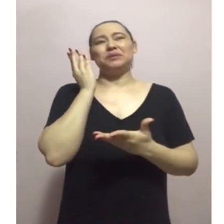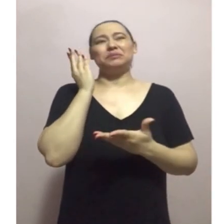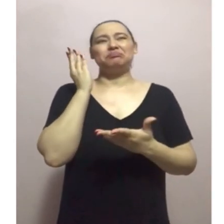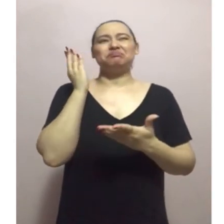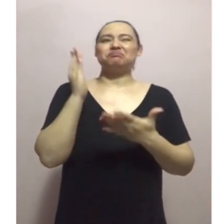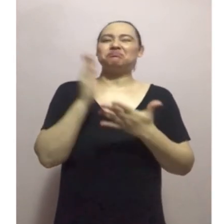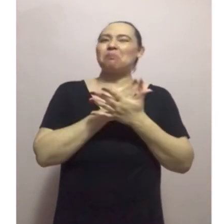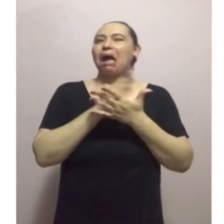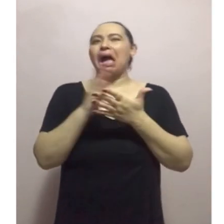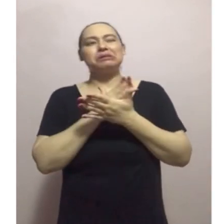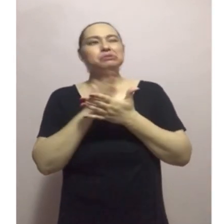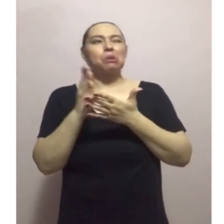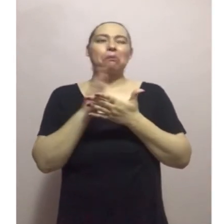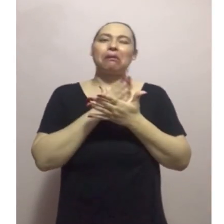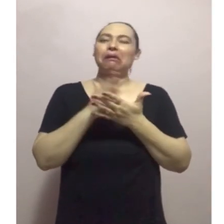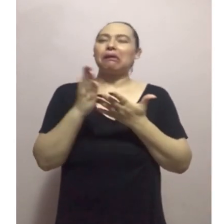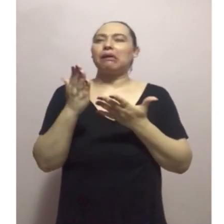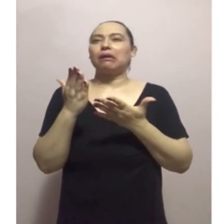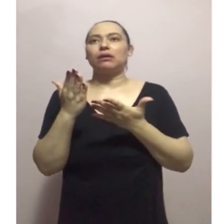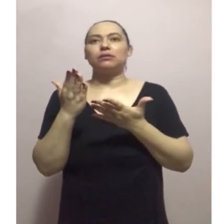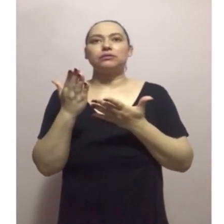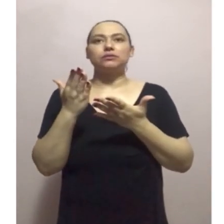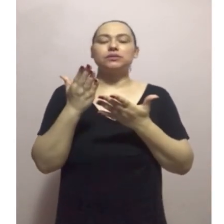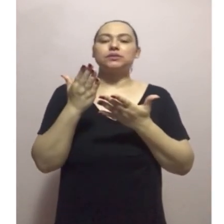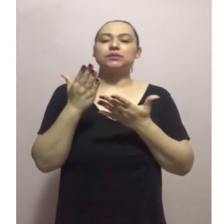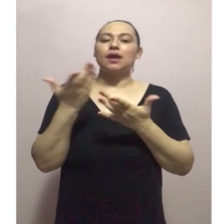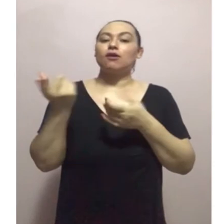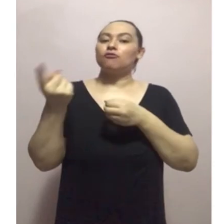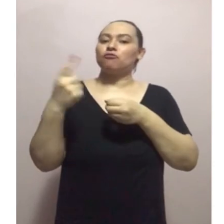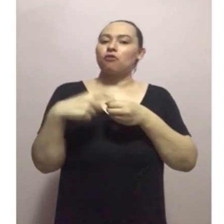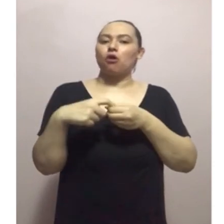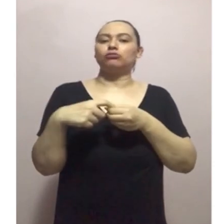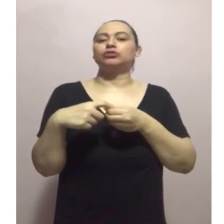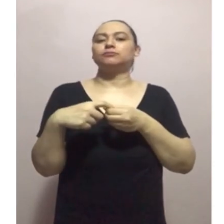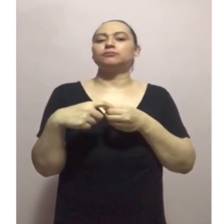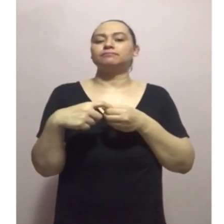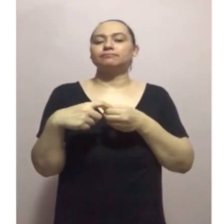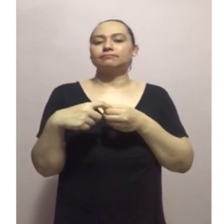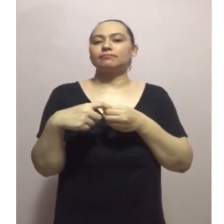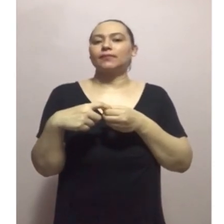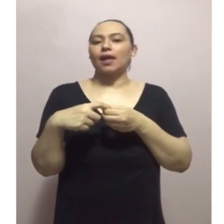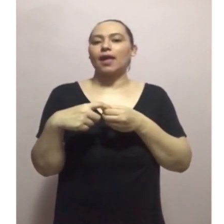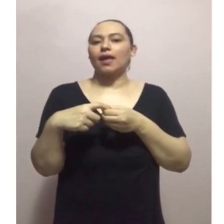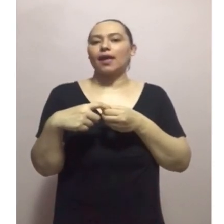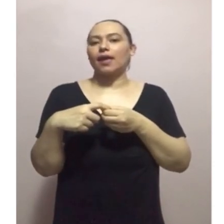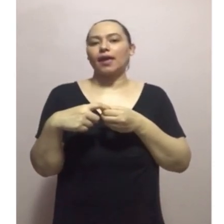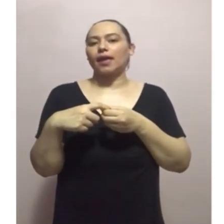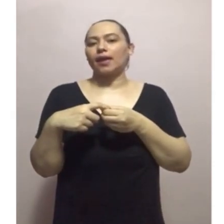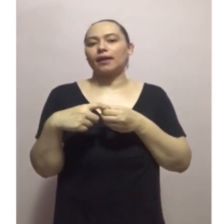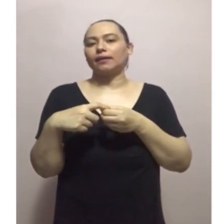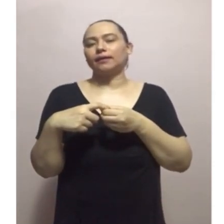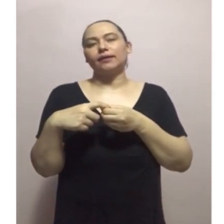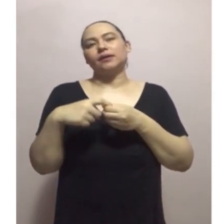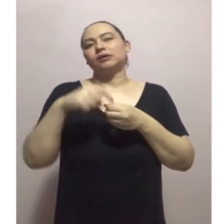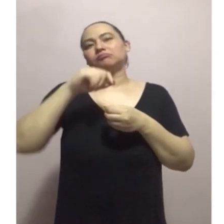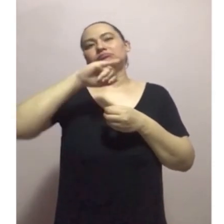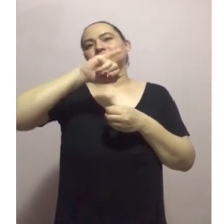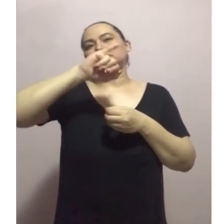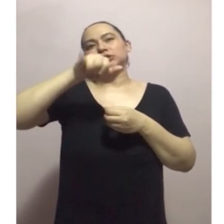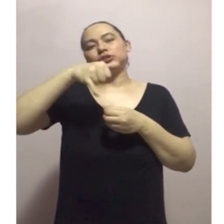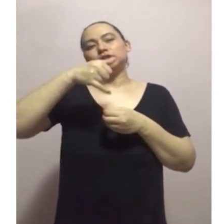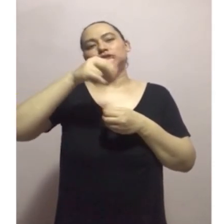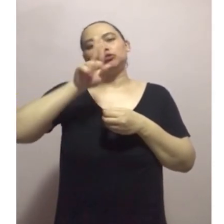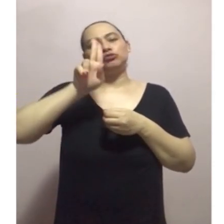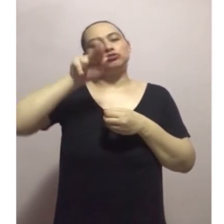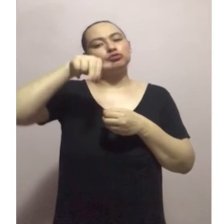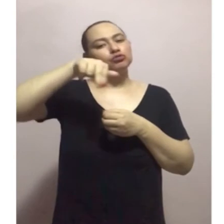o meio do ano, assim, talvez a Hora da Estrela volte um pouco antes. tá. Talvez